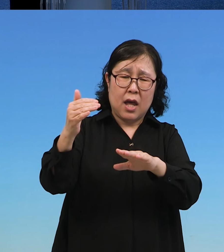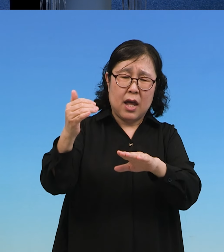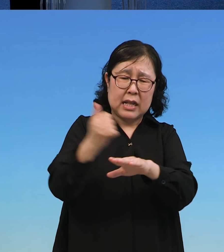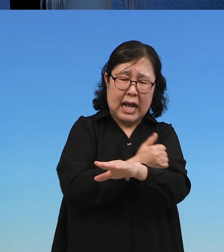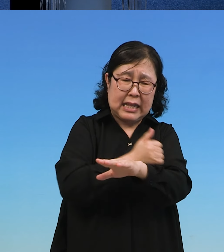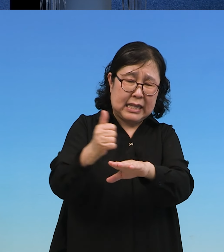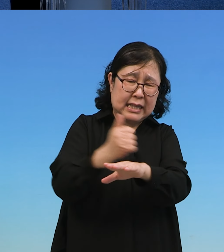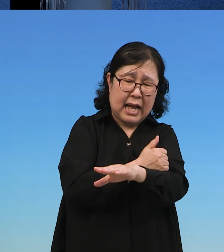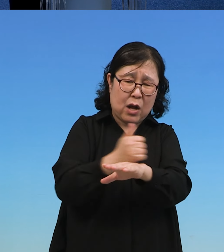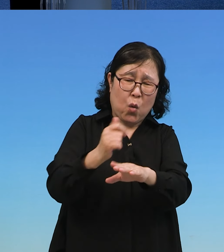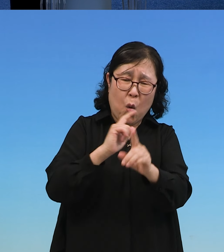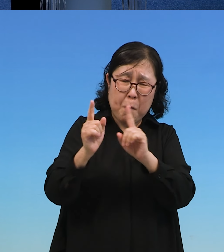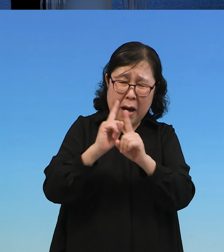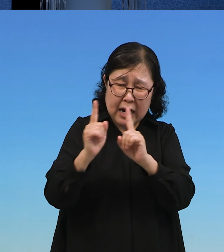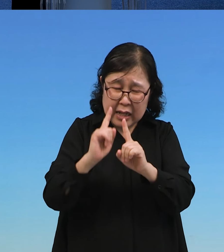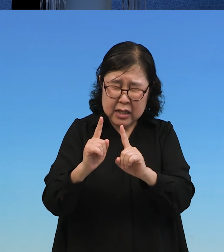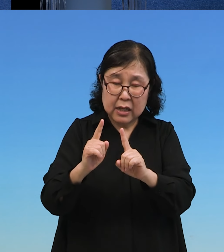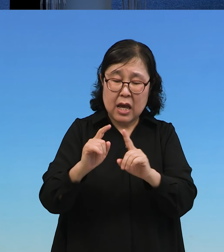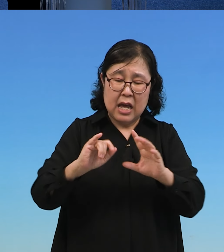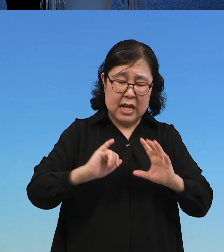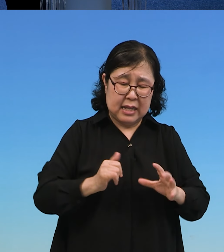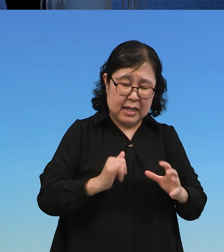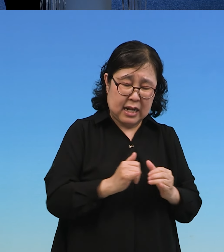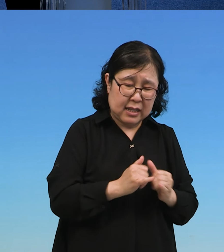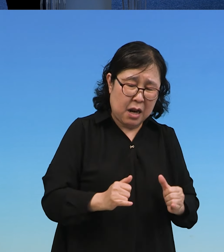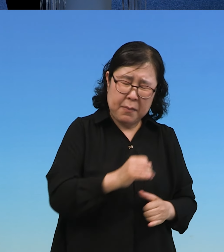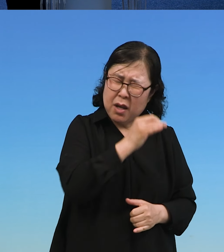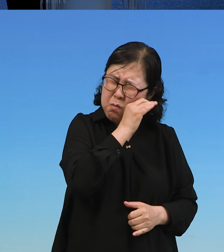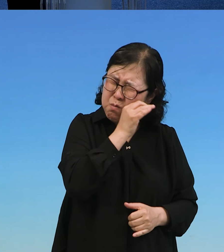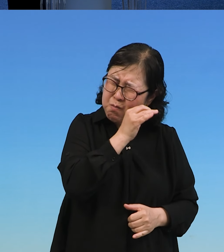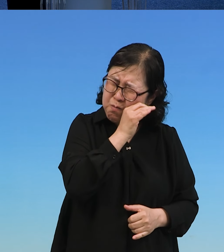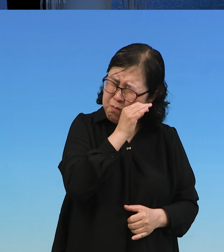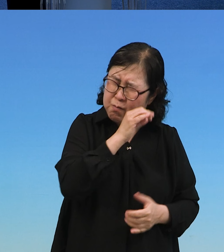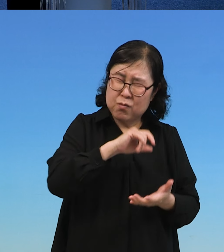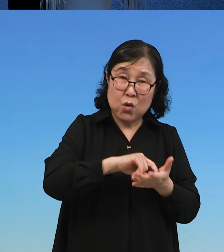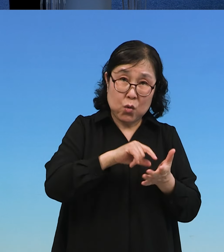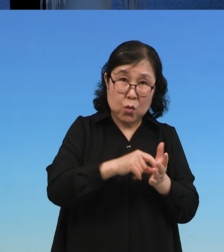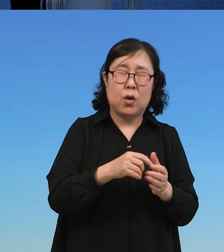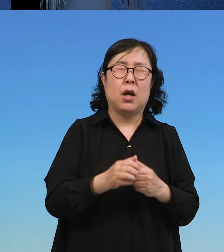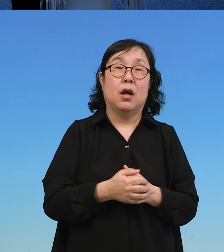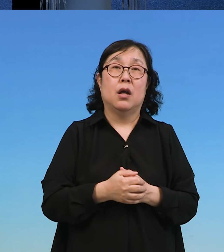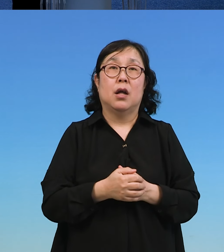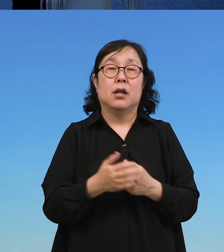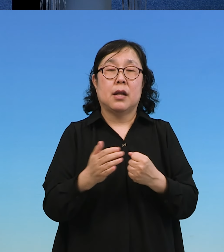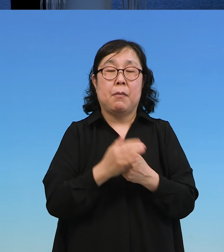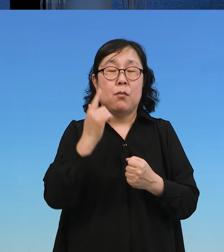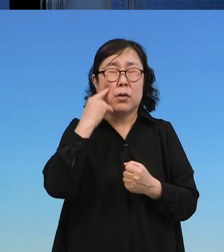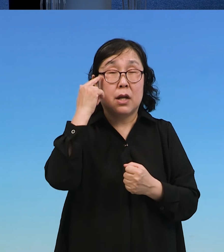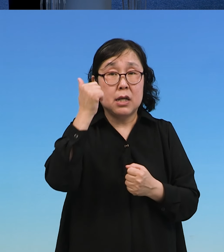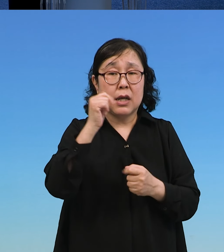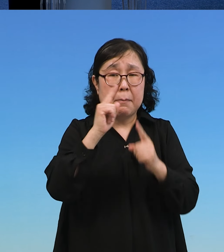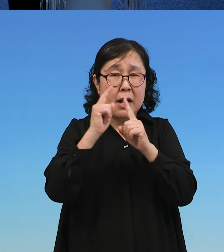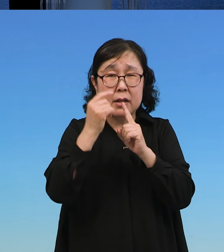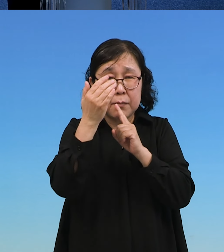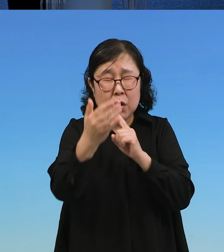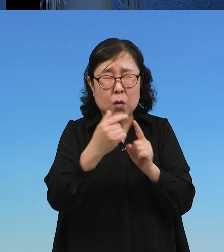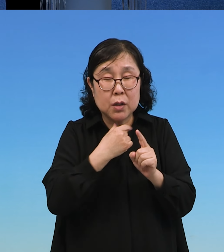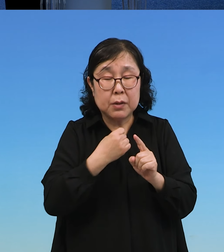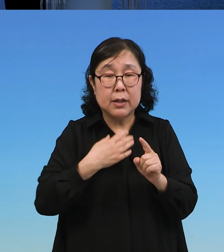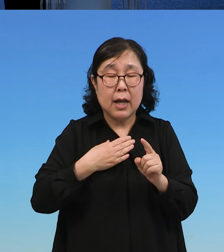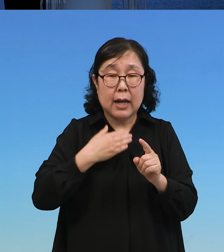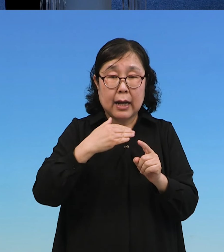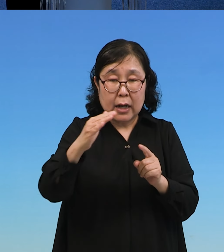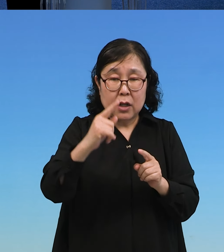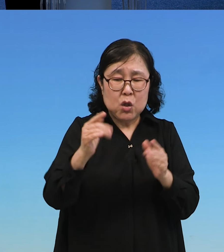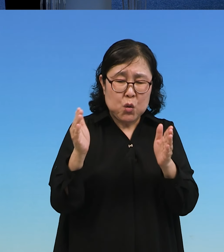말하기가 세상에서 부끄러울 정도이니까요. 그러니까 목사님께 이 말씀을 드리고 싶습니다. 내가